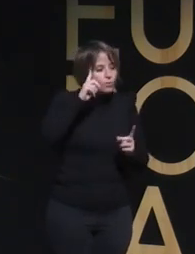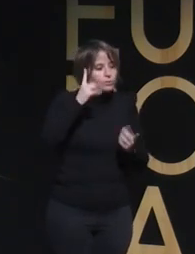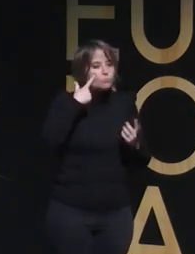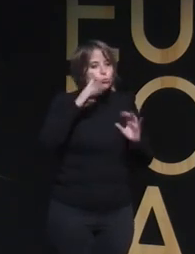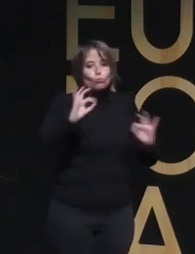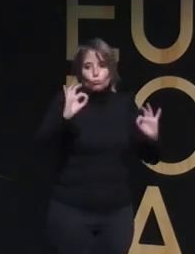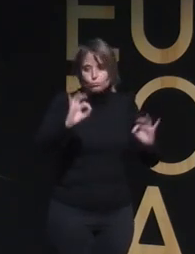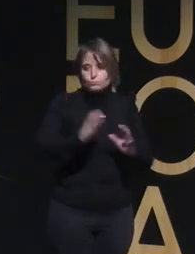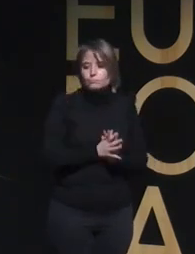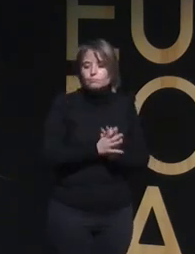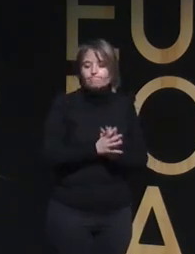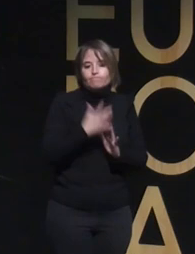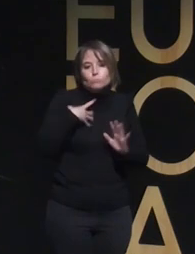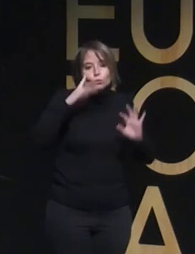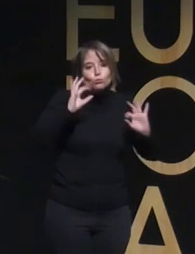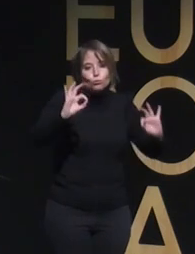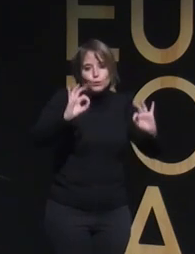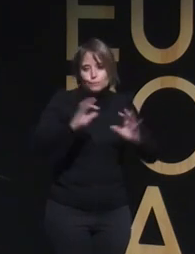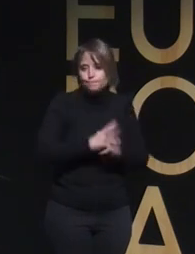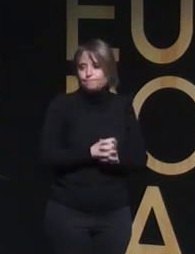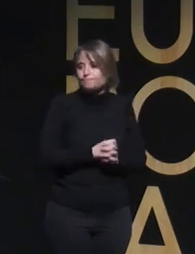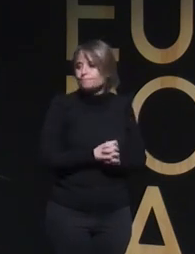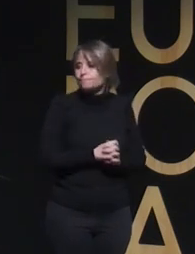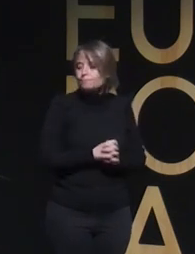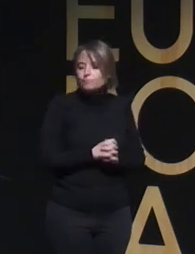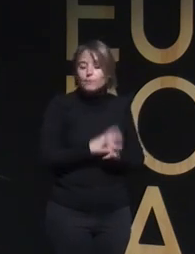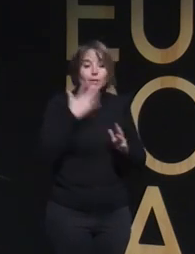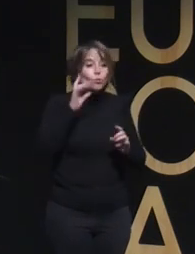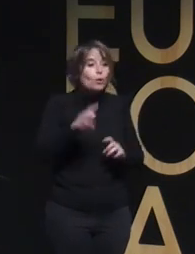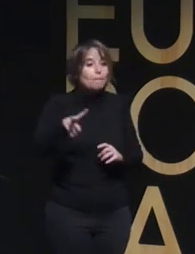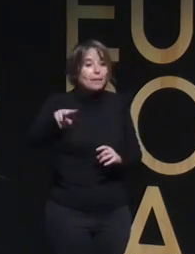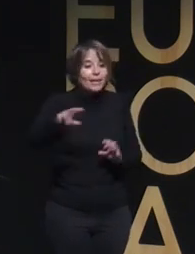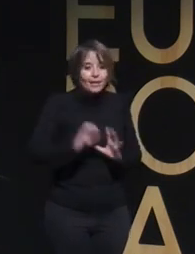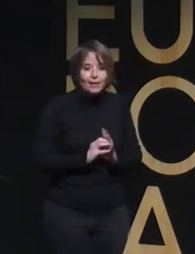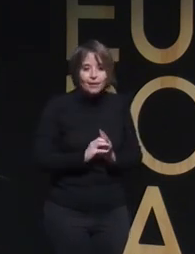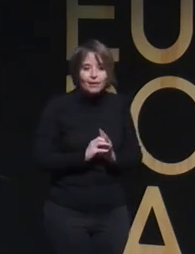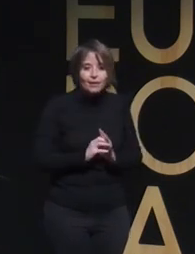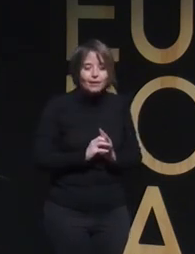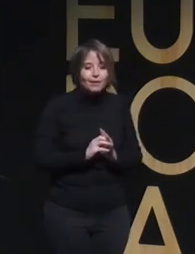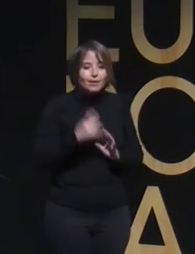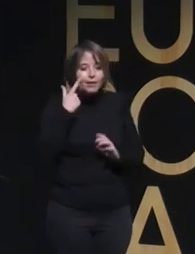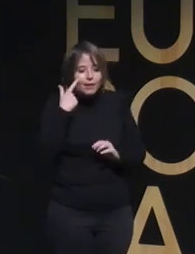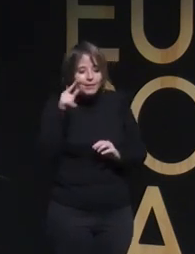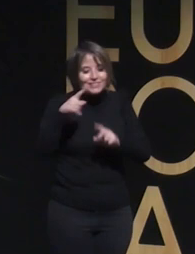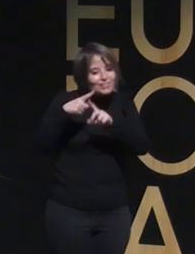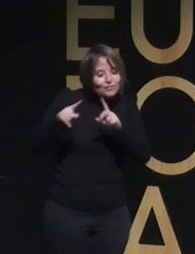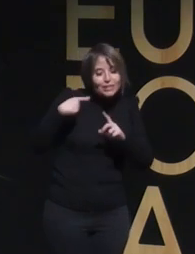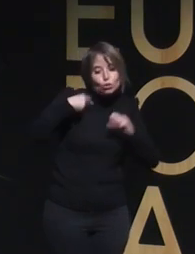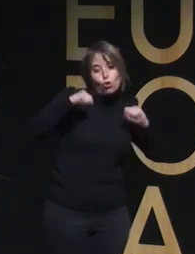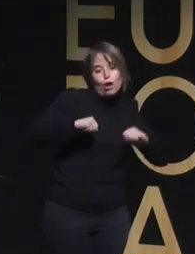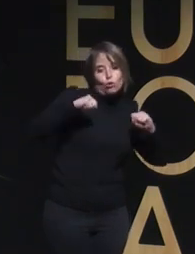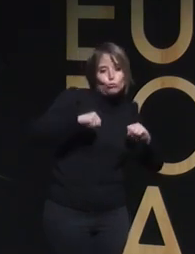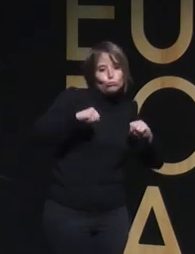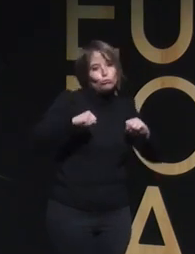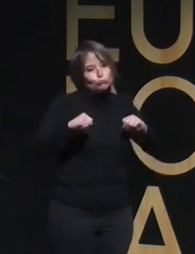cuidado. Yo, por lo menos, tenía muchísimo cuidado. Porque es como en la pareja. Ver el móvil de tu pareja. Ah, no, es diferente, porque somos adultos, sí. Ya,